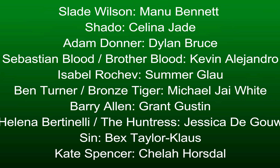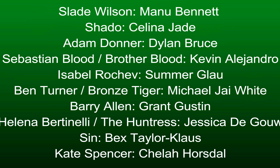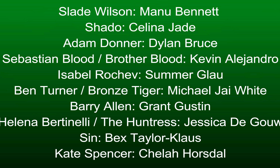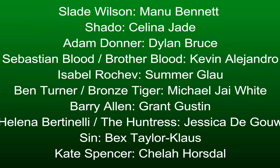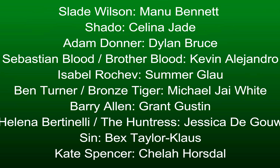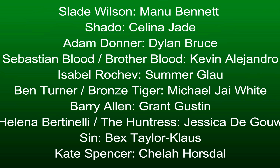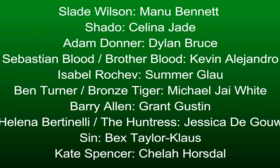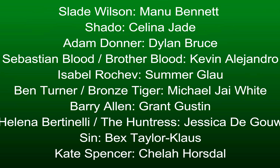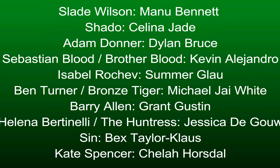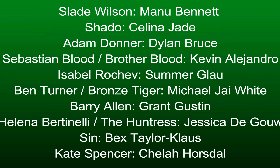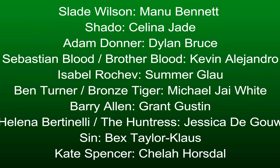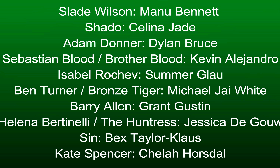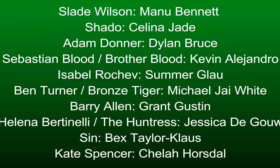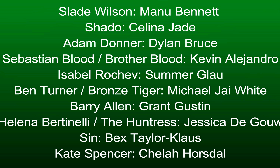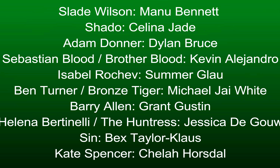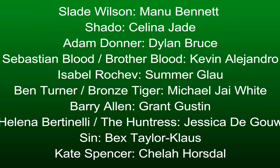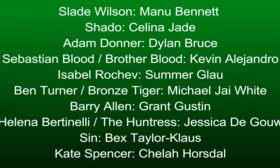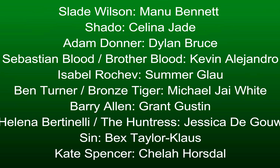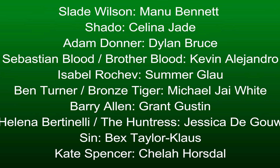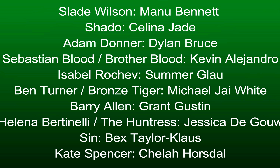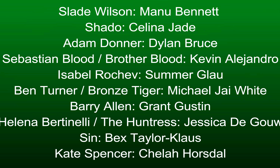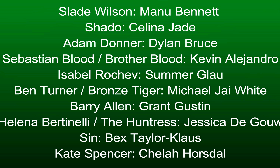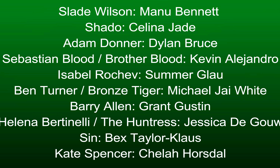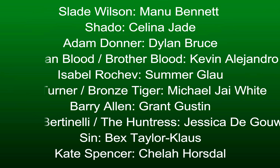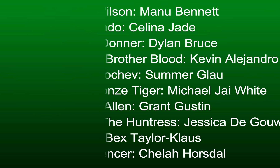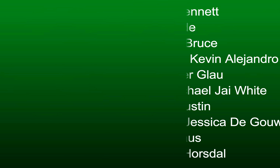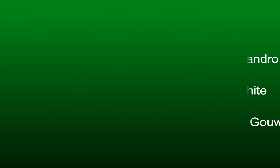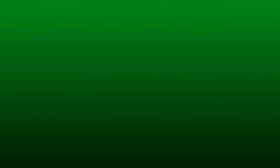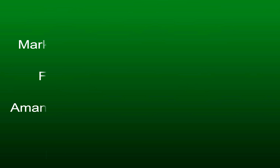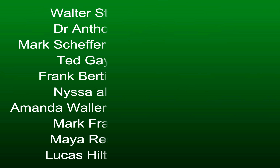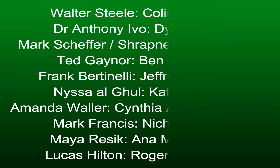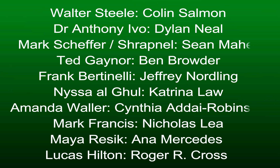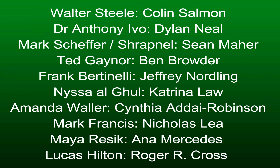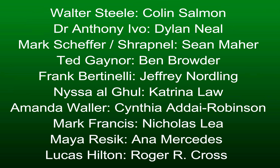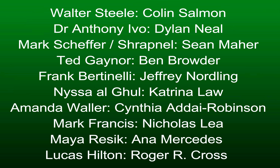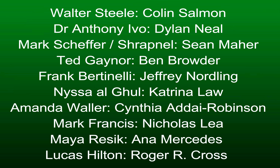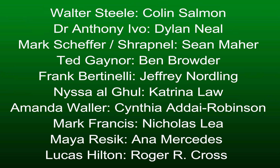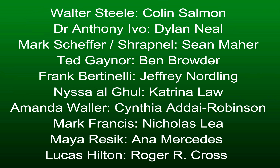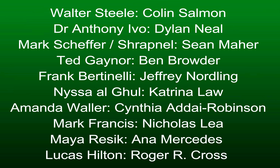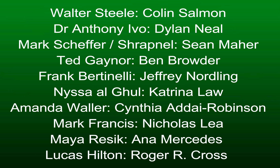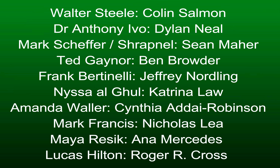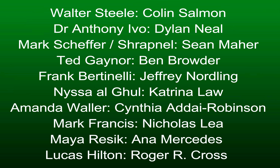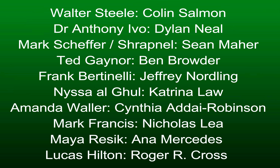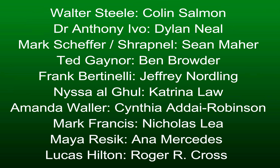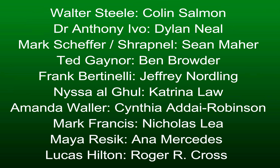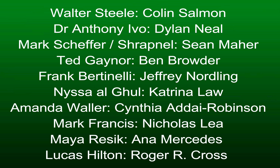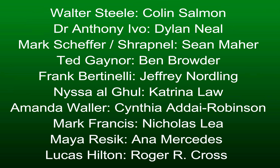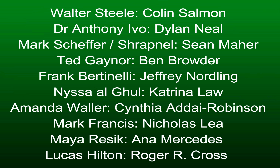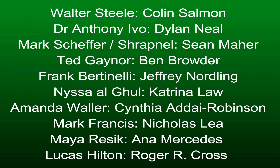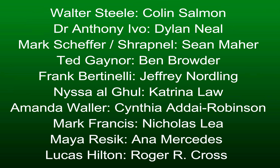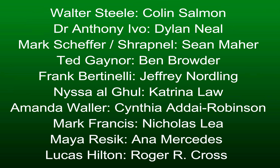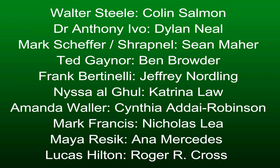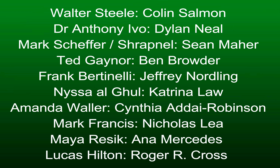2 Imagino que ya la habréis visto Si no la habéis visto, mi cara de, oh dios mío,